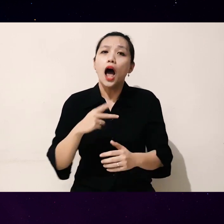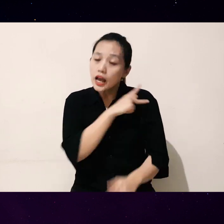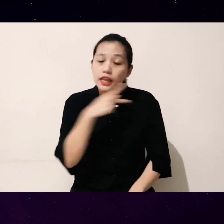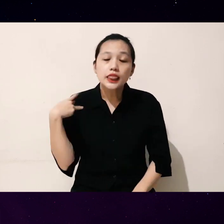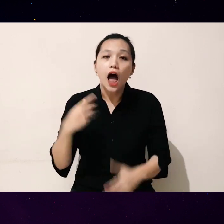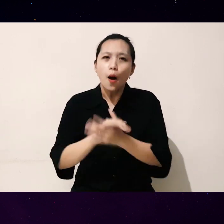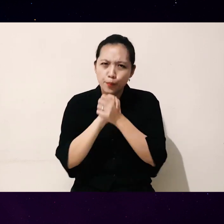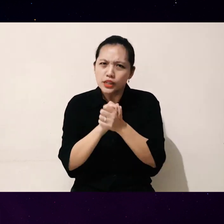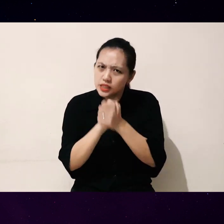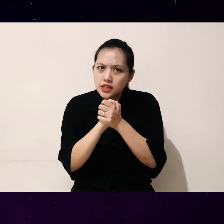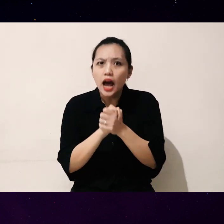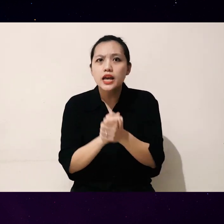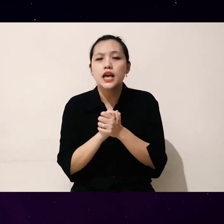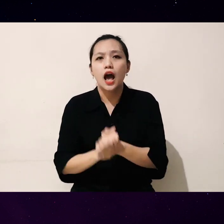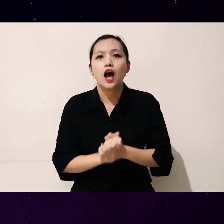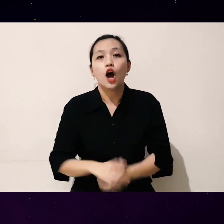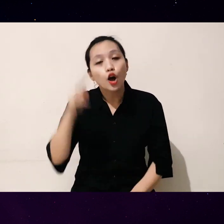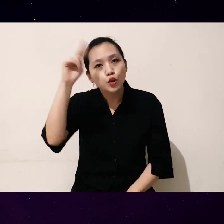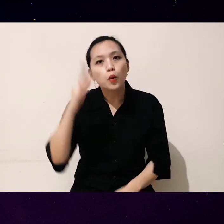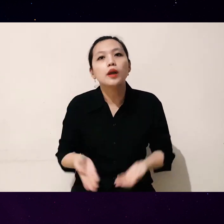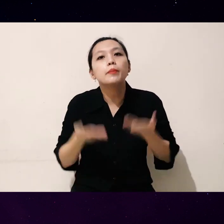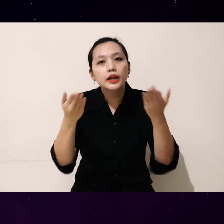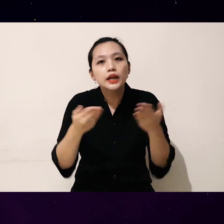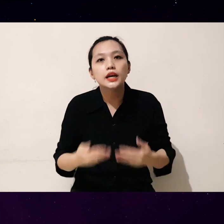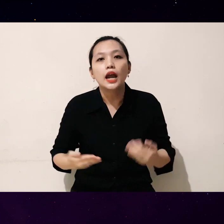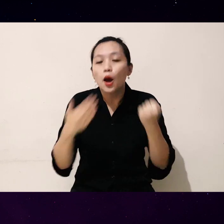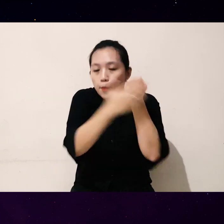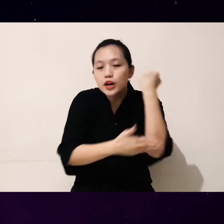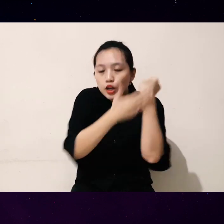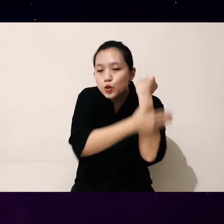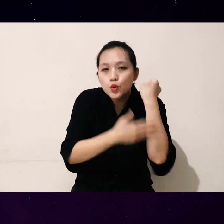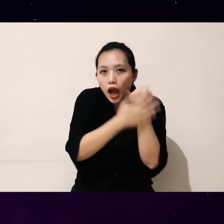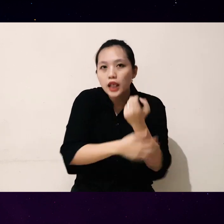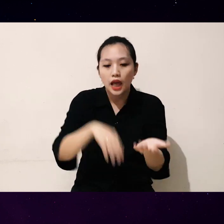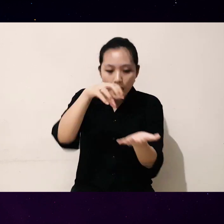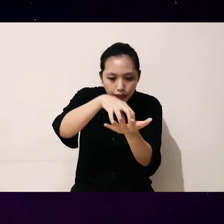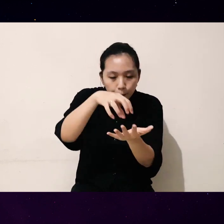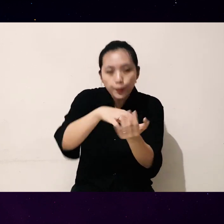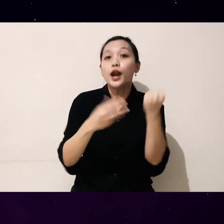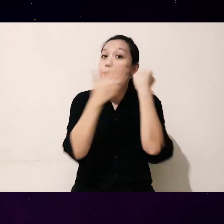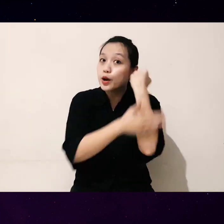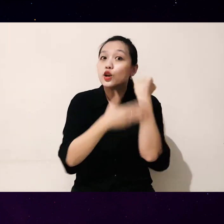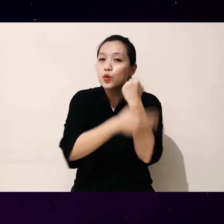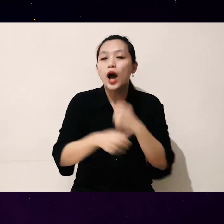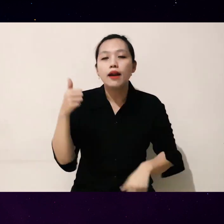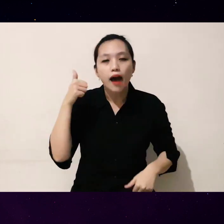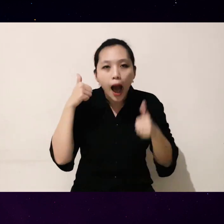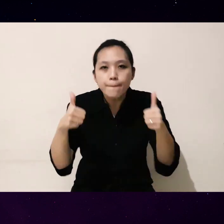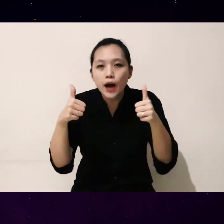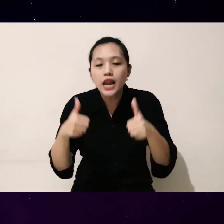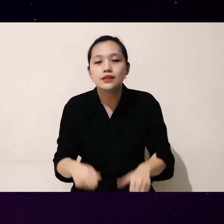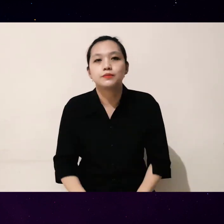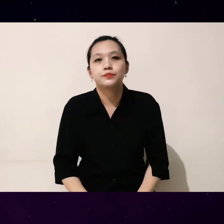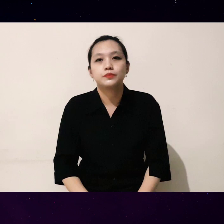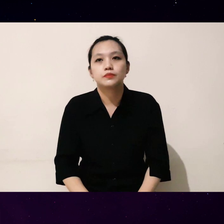menjadi percaya kepada sesuatu tempat perlindungan yang kita anggap sebagai tempat yang aman. Tertidur